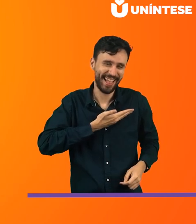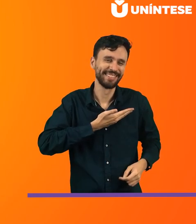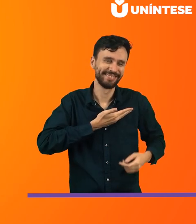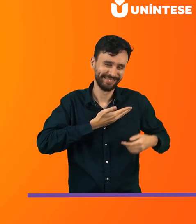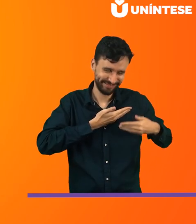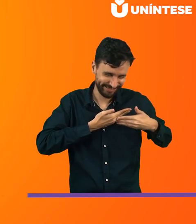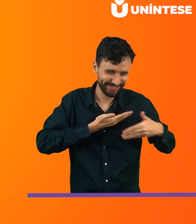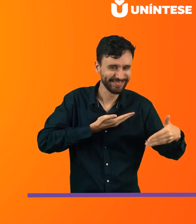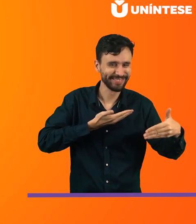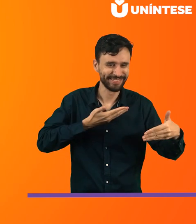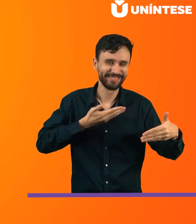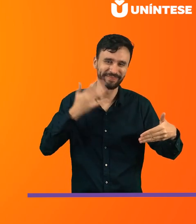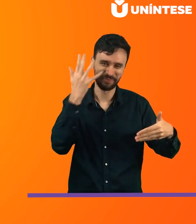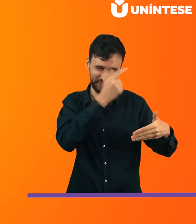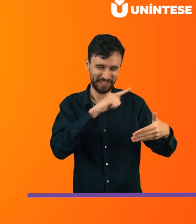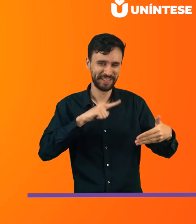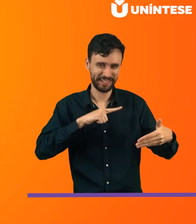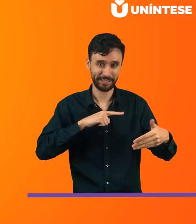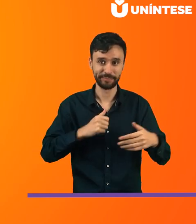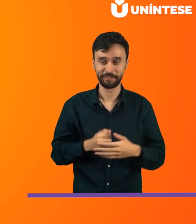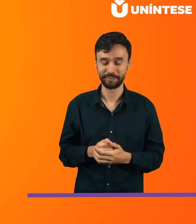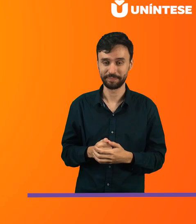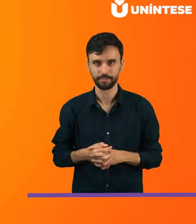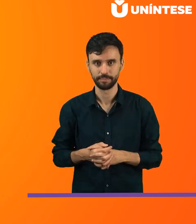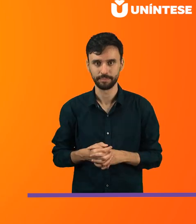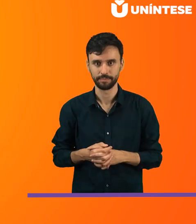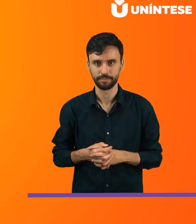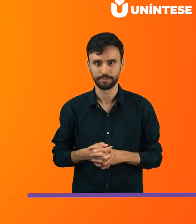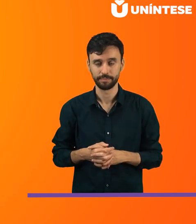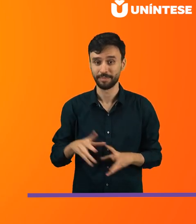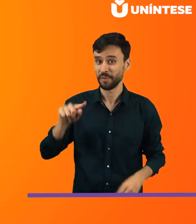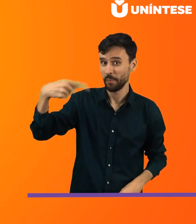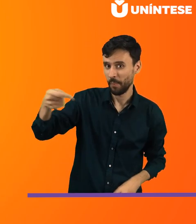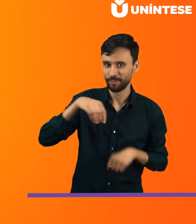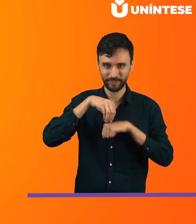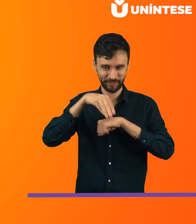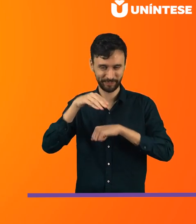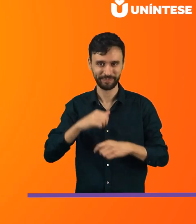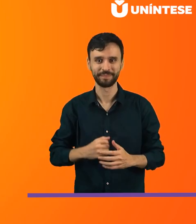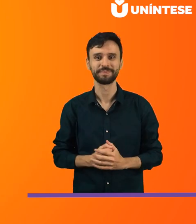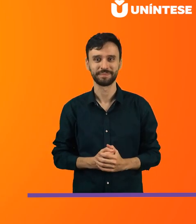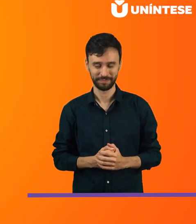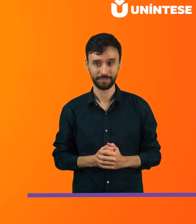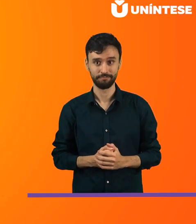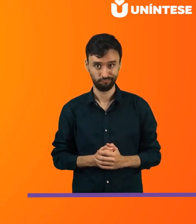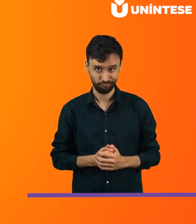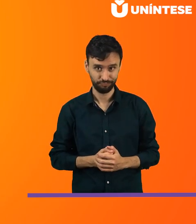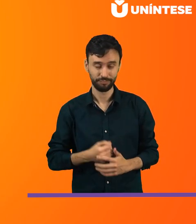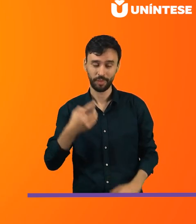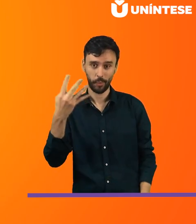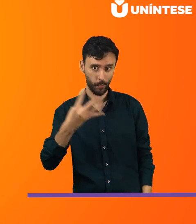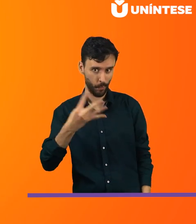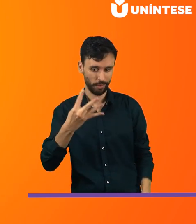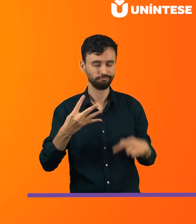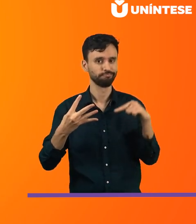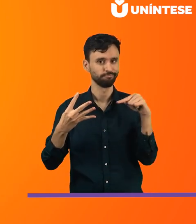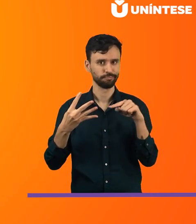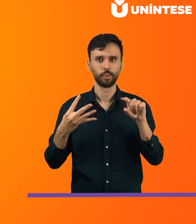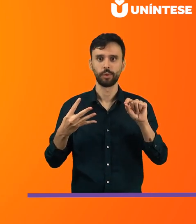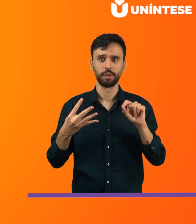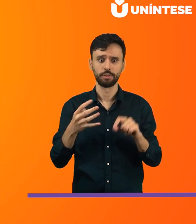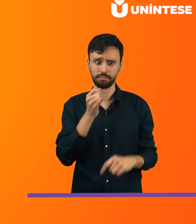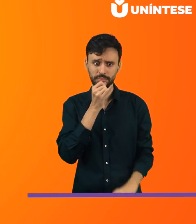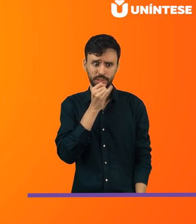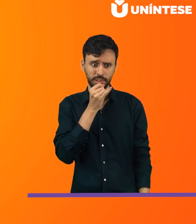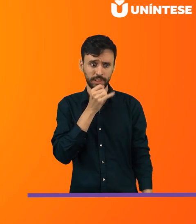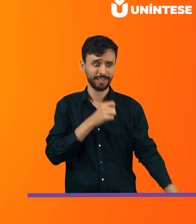comece. Vamos para a próxima dica agora. Essa dica é para você que morre de medo quando um surdo aparece. Se